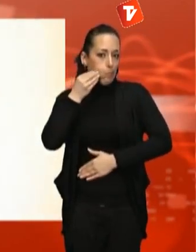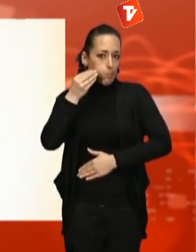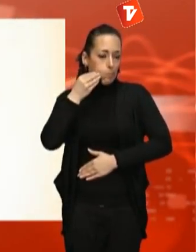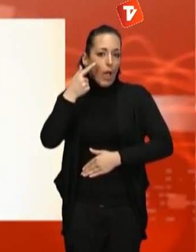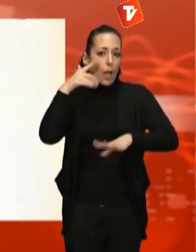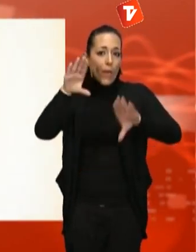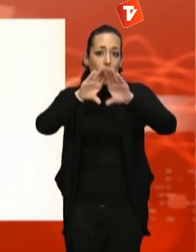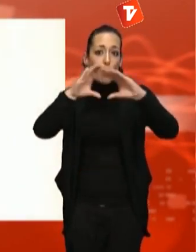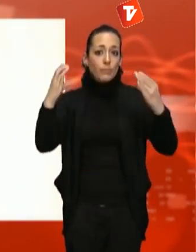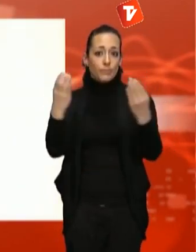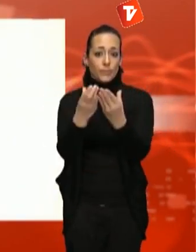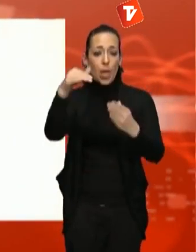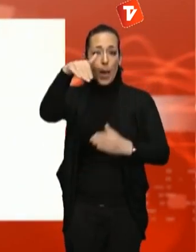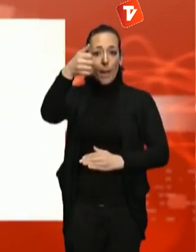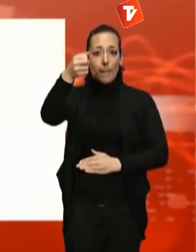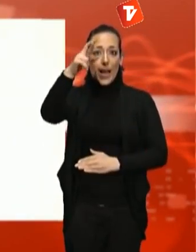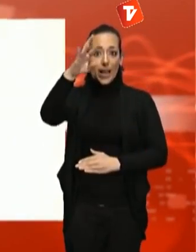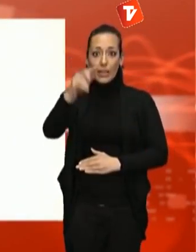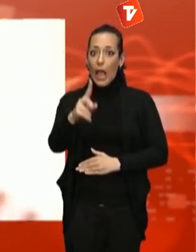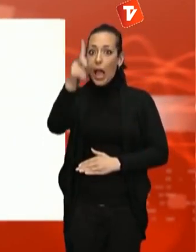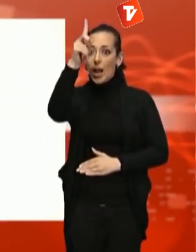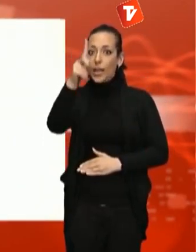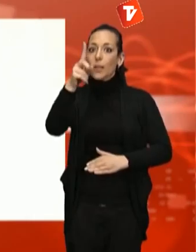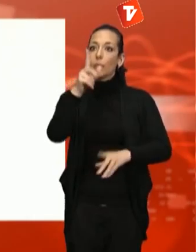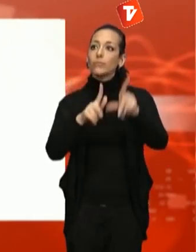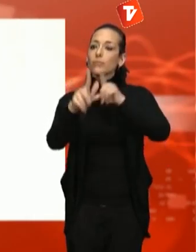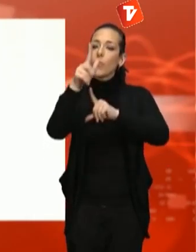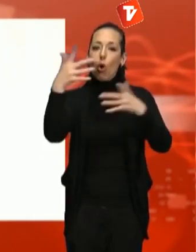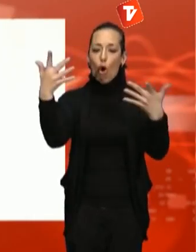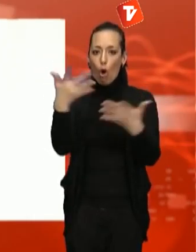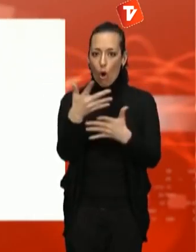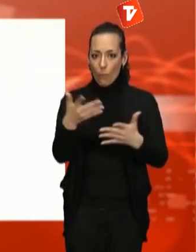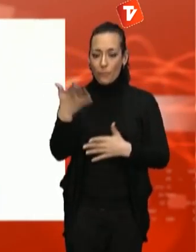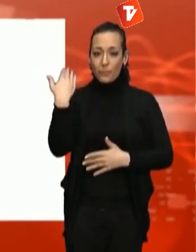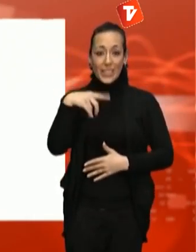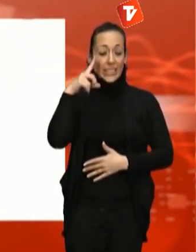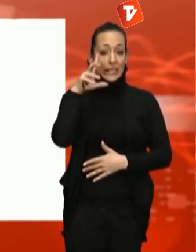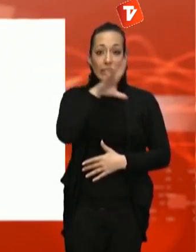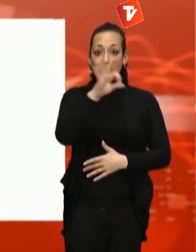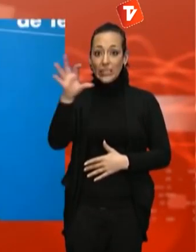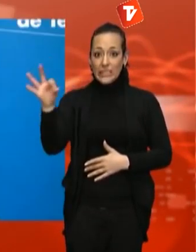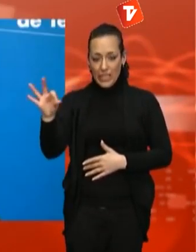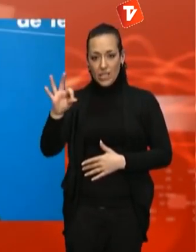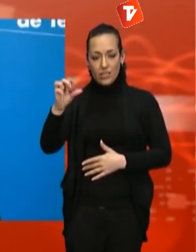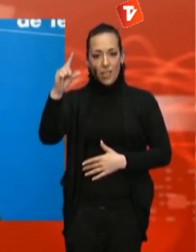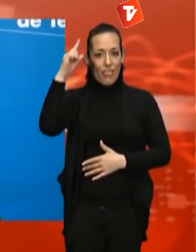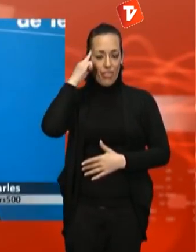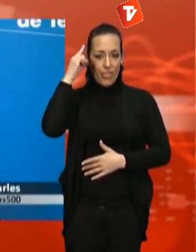alts i baixos psicològics durant els prop de dos anys aïllat, temps que va durar l'emissió del Mar 500.